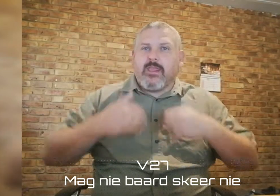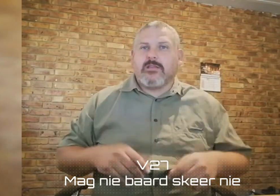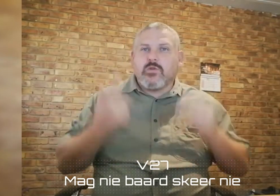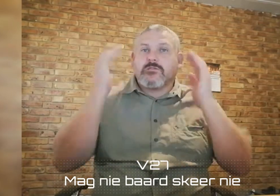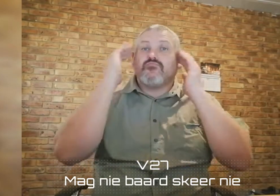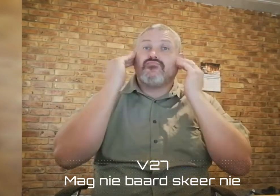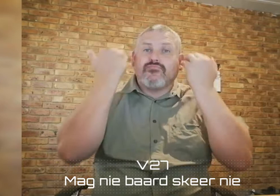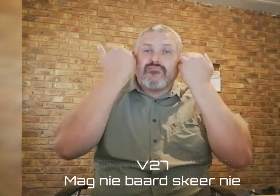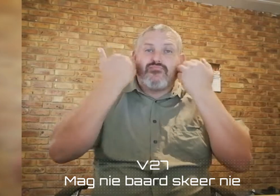nie, soos